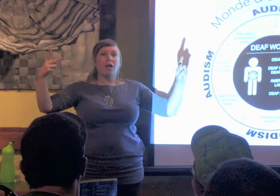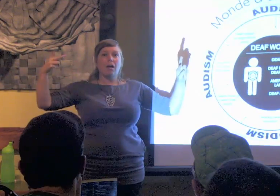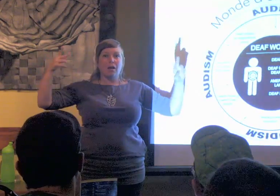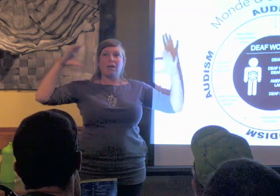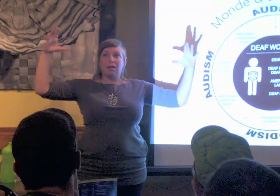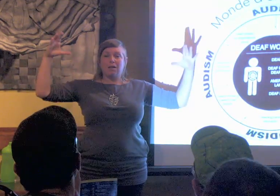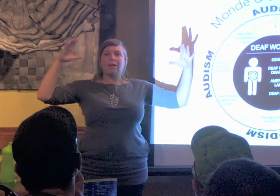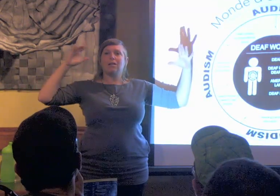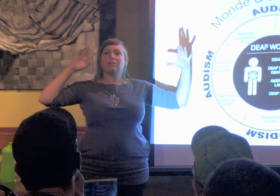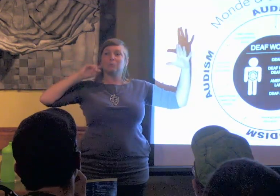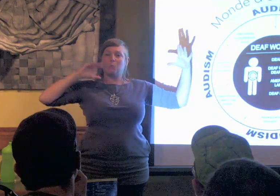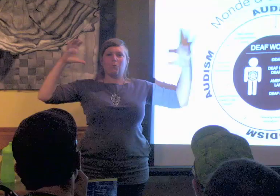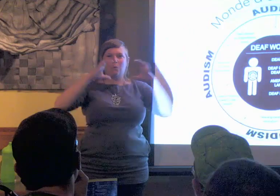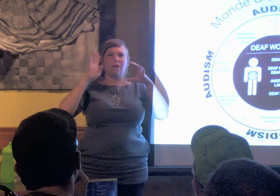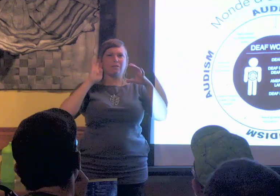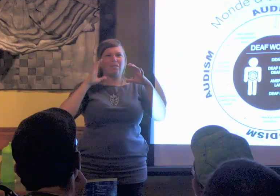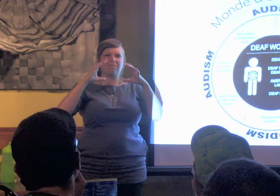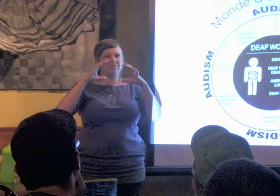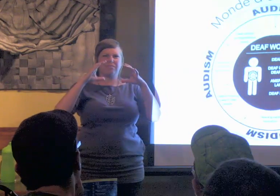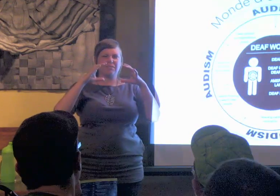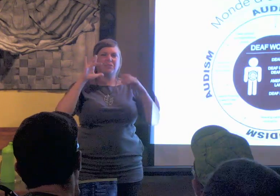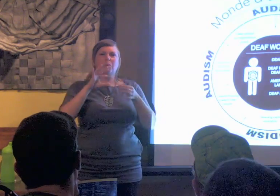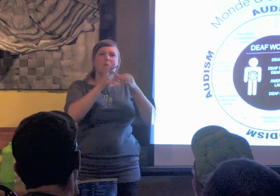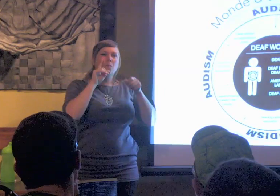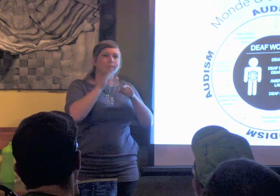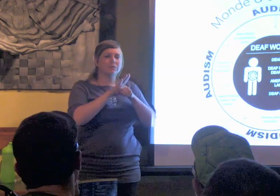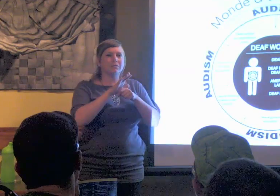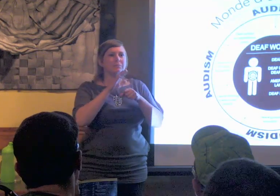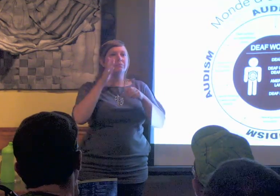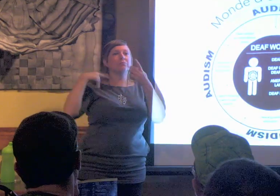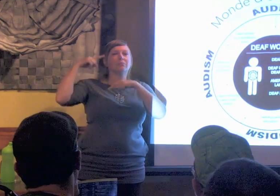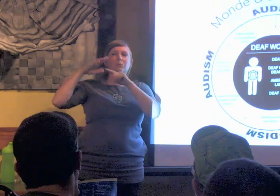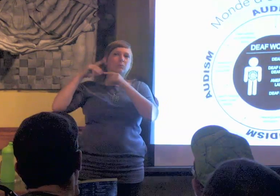faire un peu le tri par rapport à tout ce qui va vers elle.